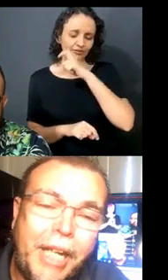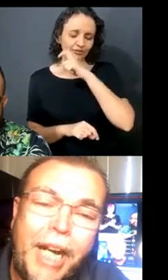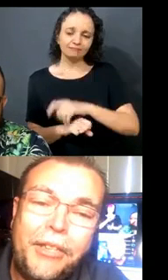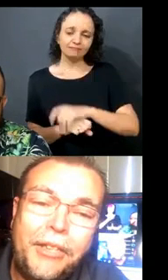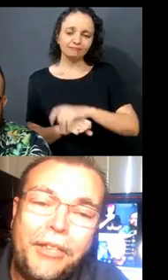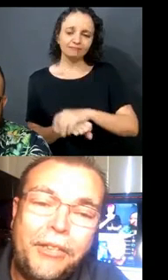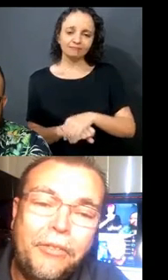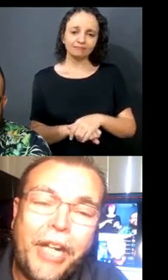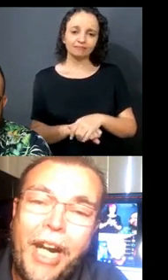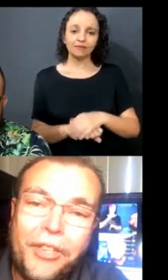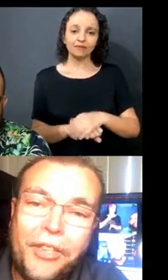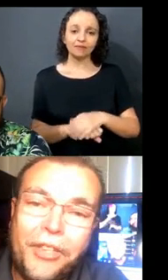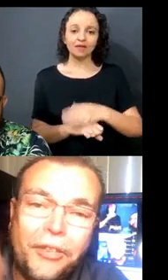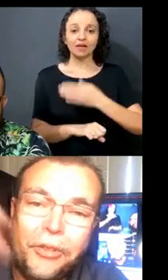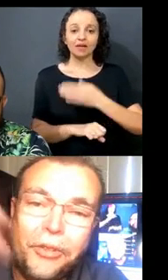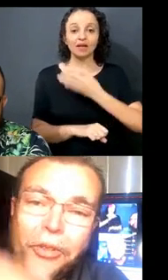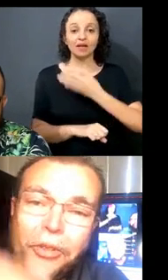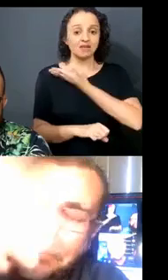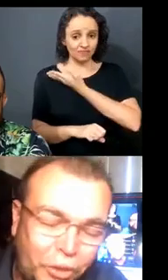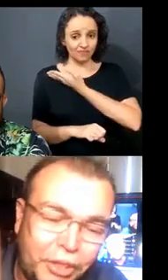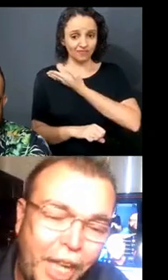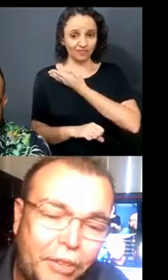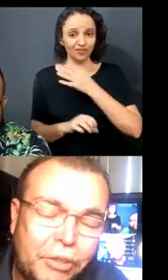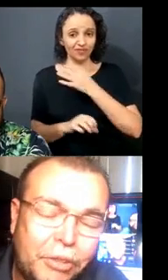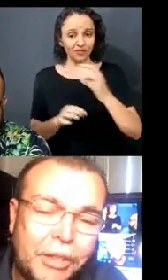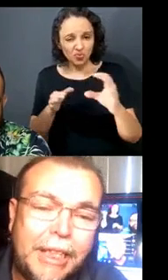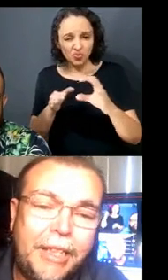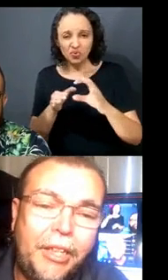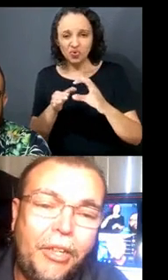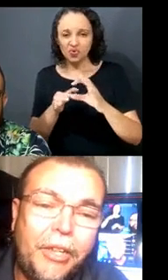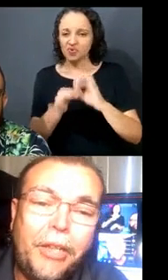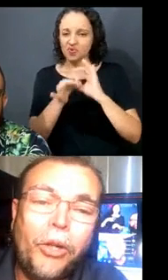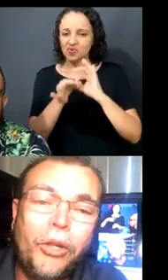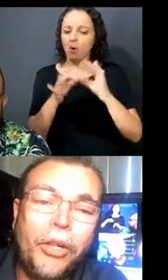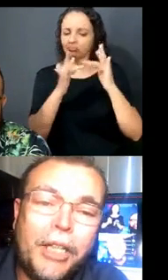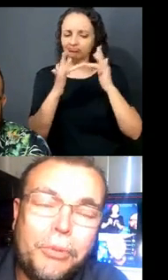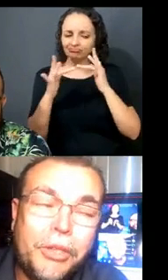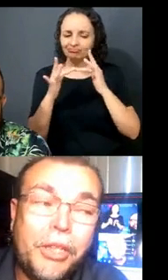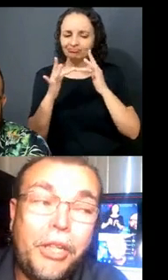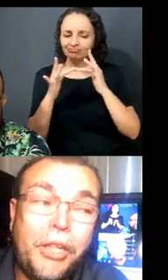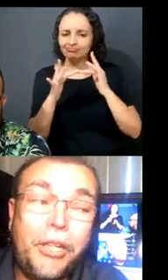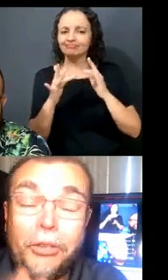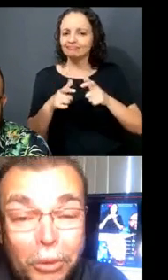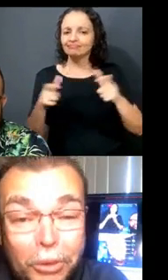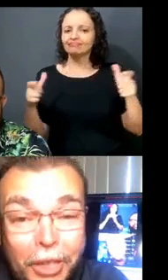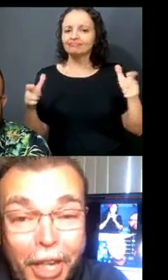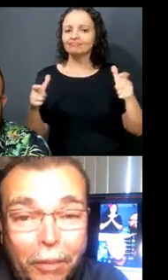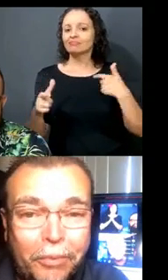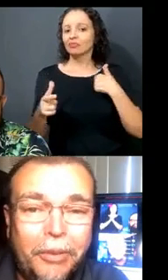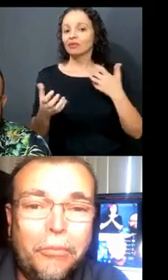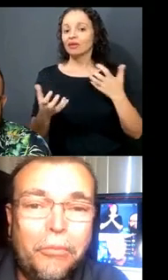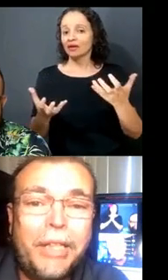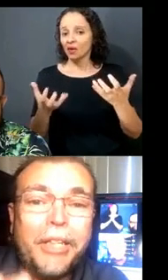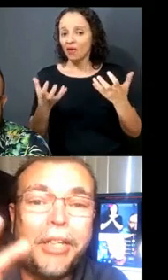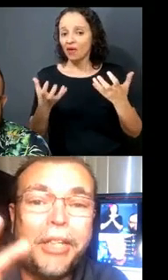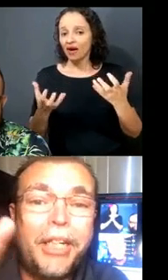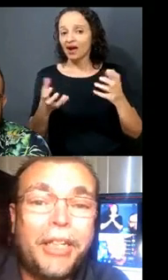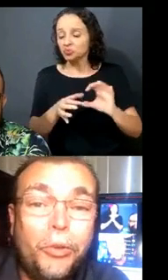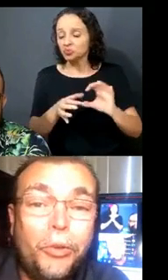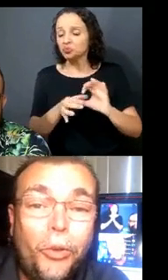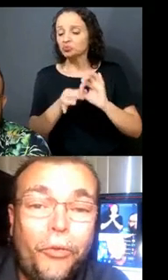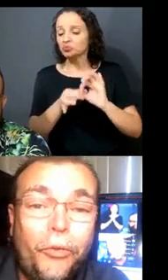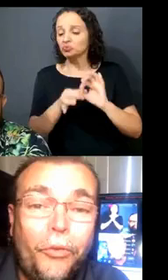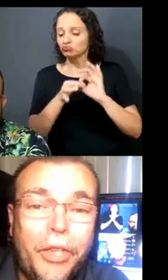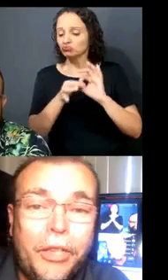a amizade vai ficar em nós e muitos outros contatos. E eu quero me colocar à disposição. Eu não tenho muito tempo, mas se alguém